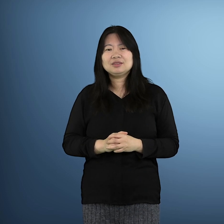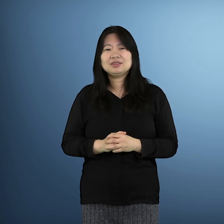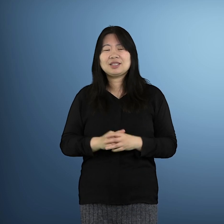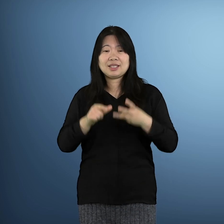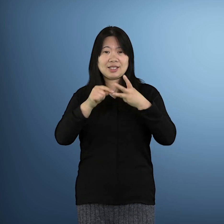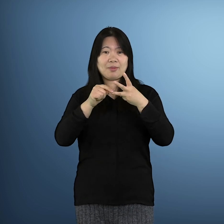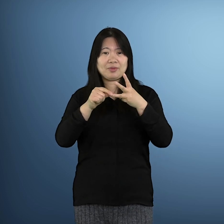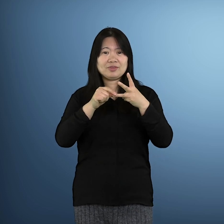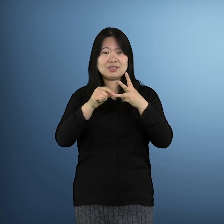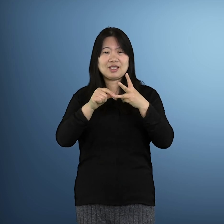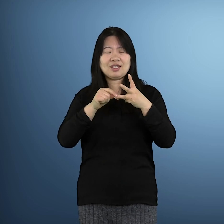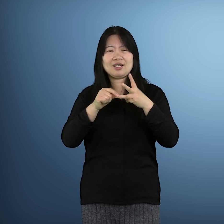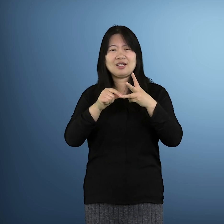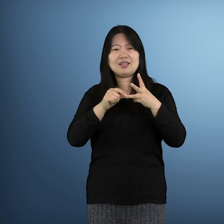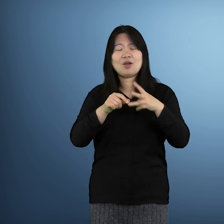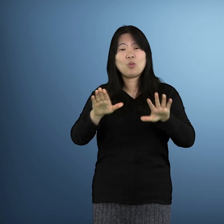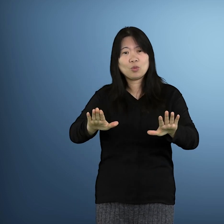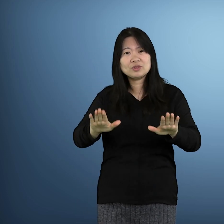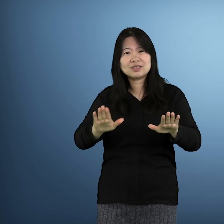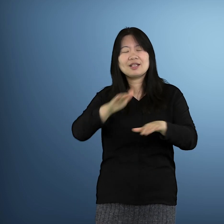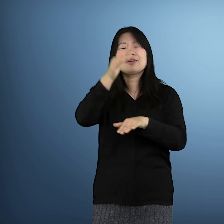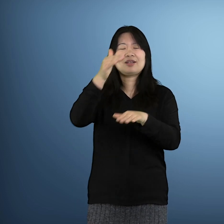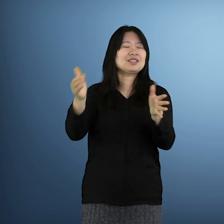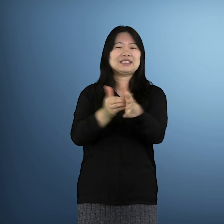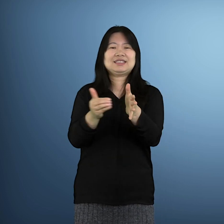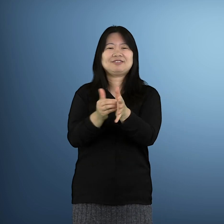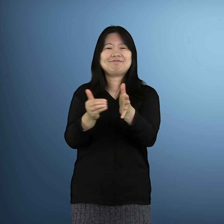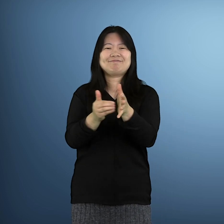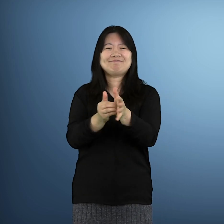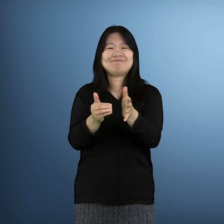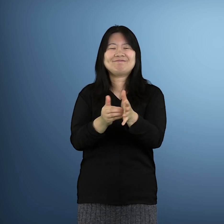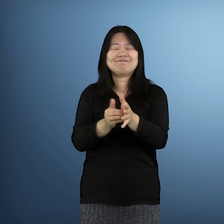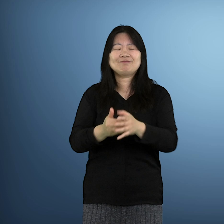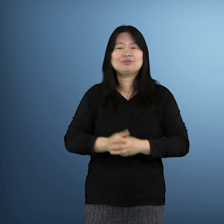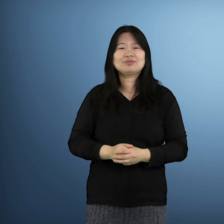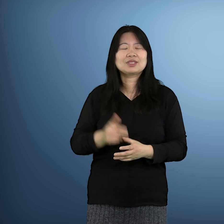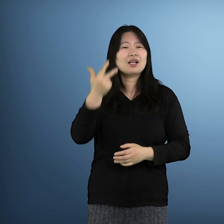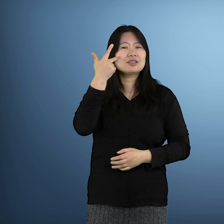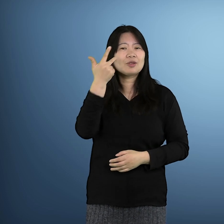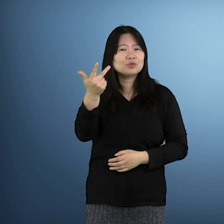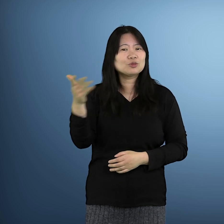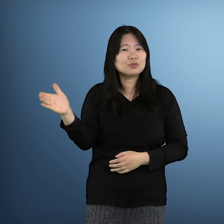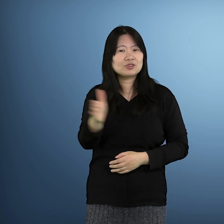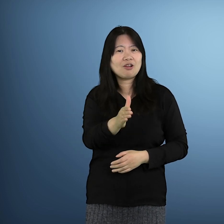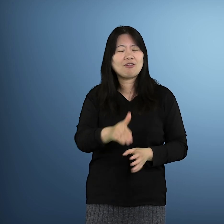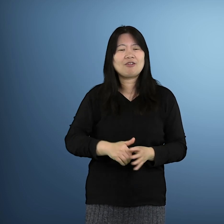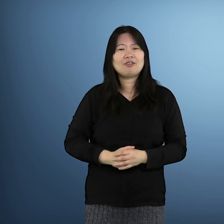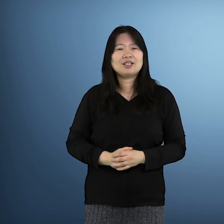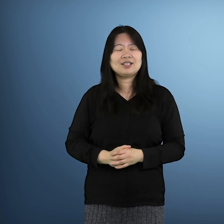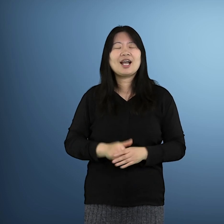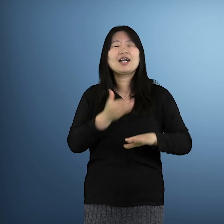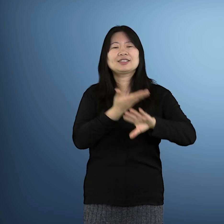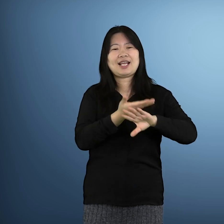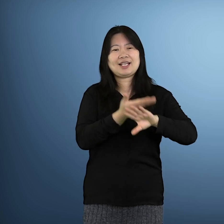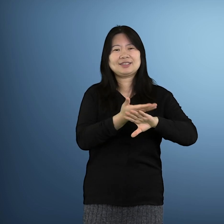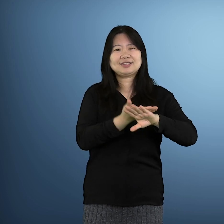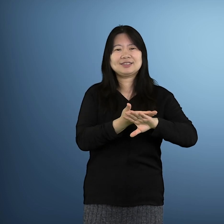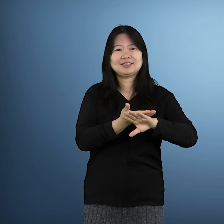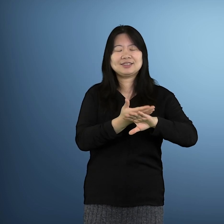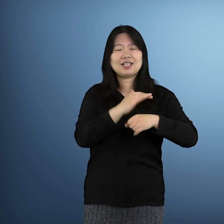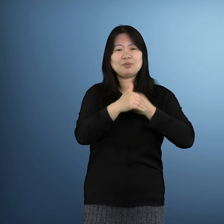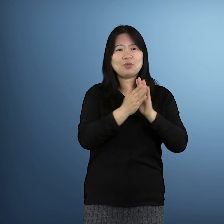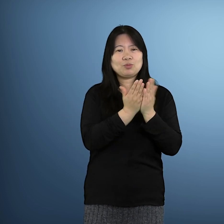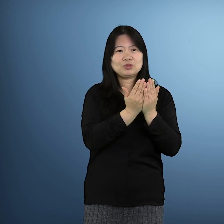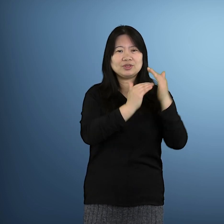세 번째로 오늘로써 마치도록 하겠습니다. 다음 주부터는 좀 다른